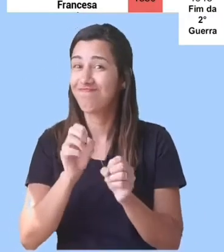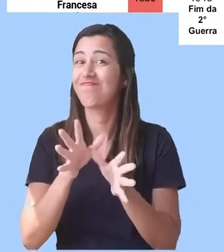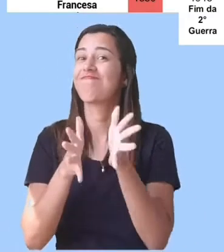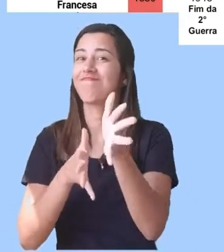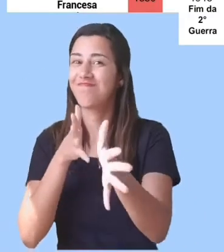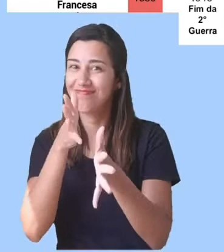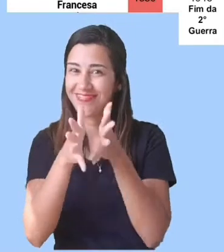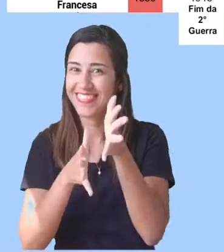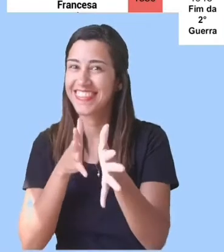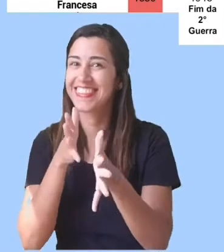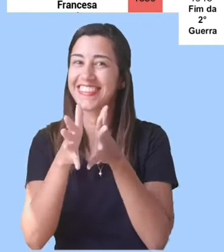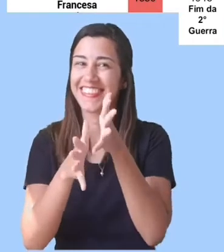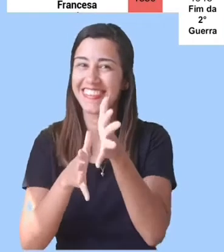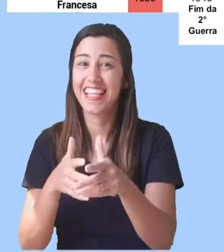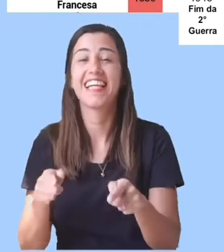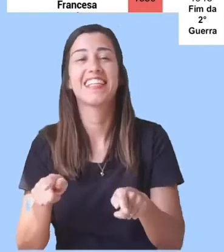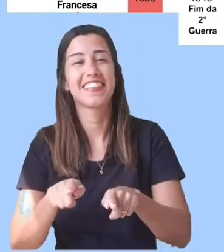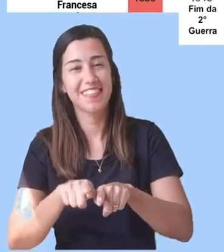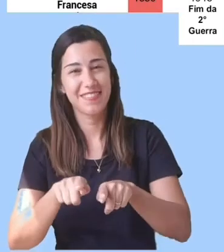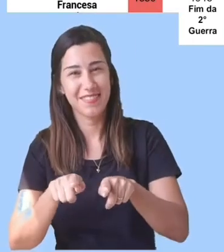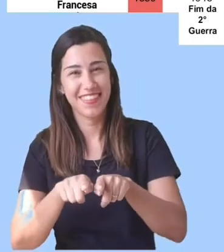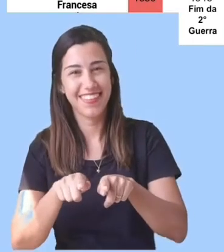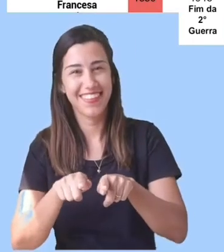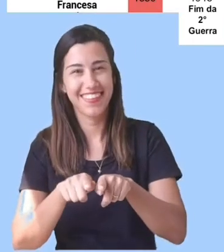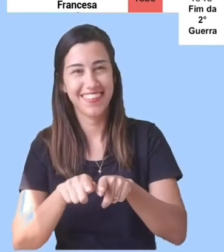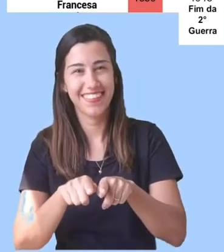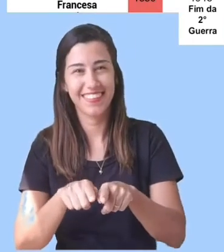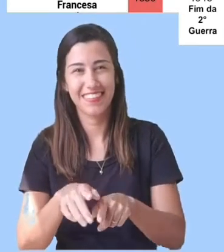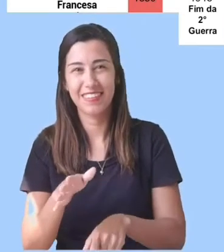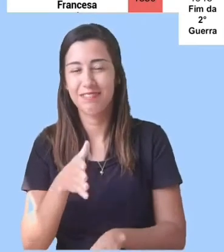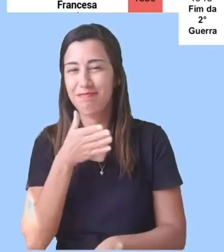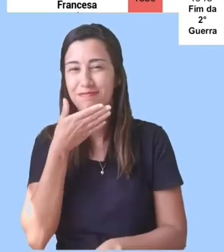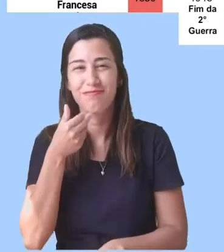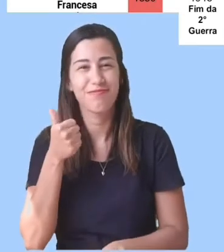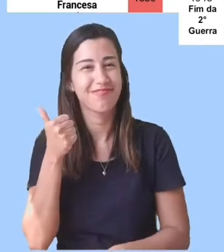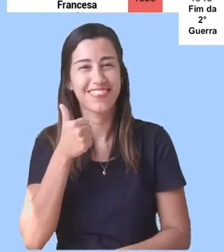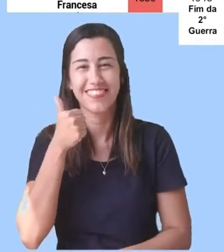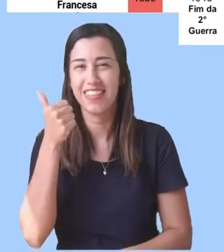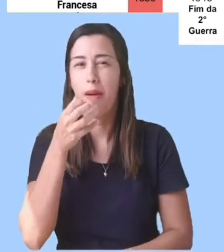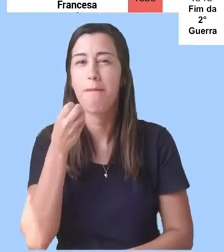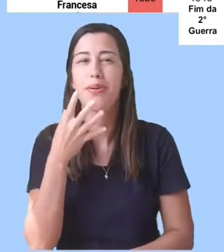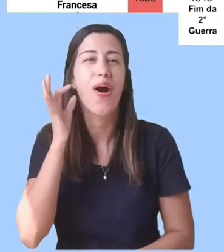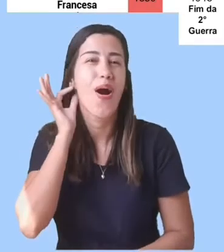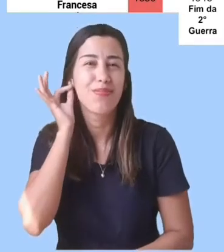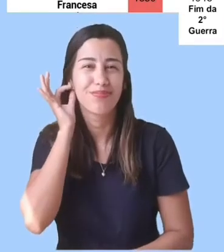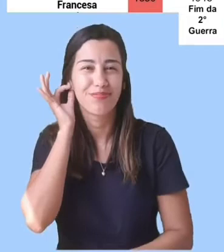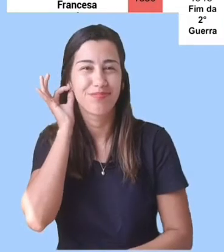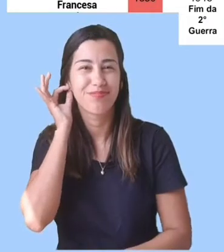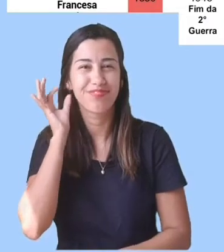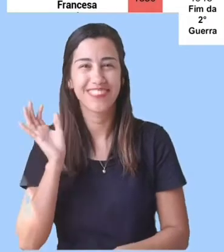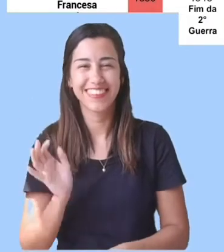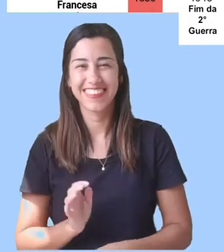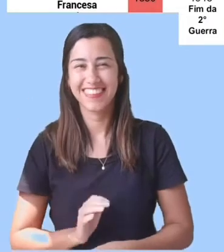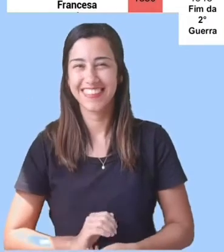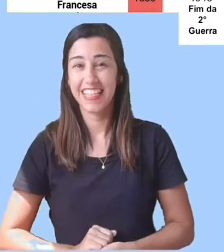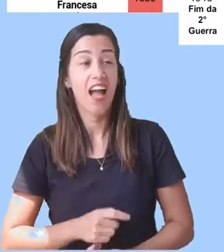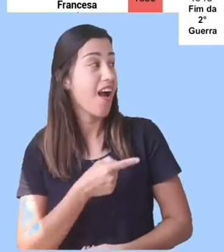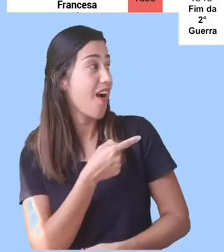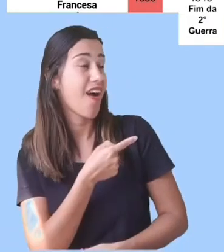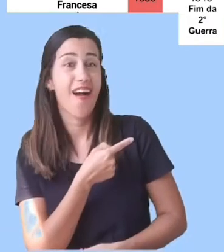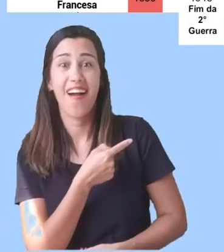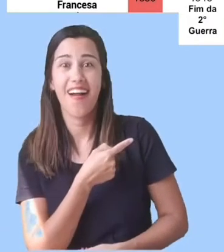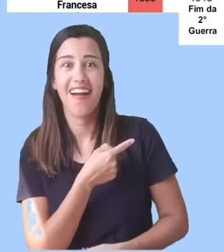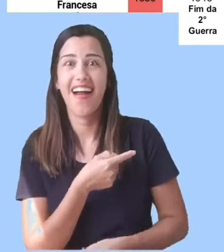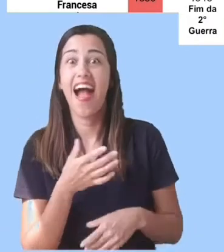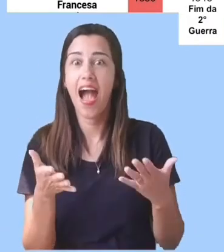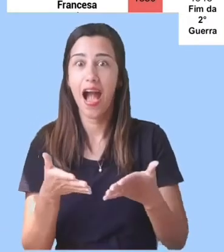cursos de pedagogia, também deveriam ser ensinados a Libras, a língua de sinais. A vida deles melhorou